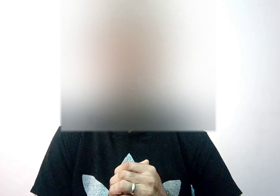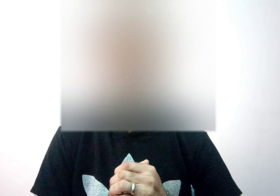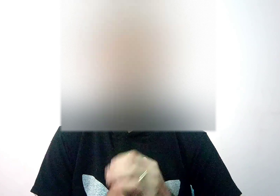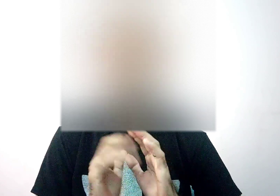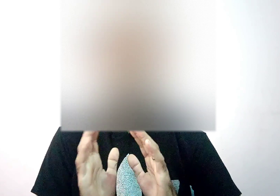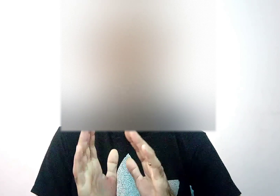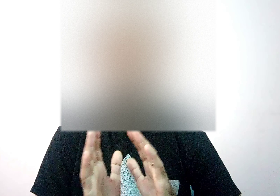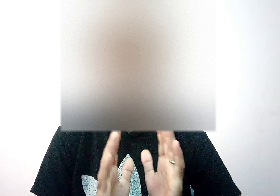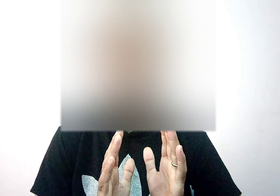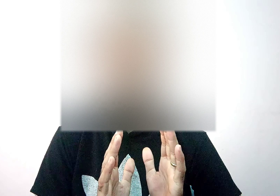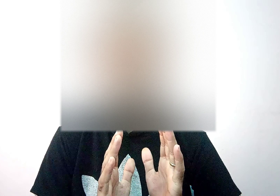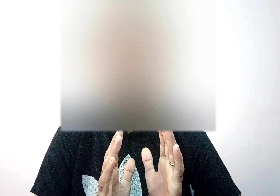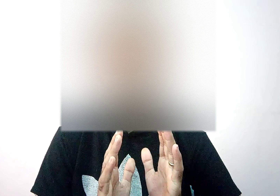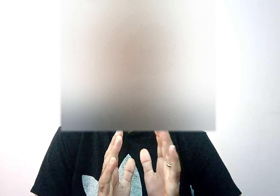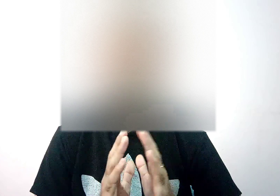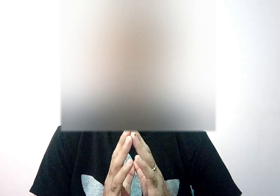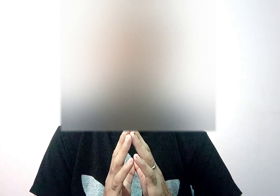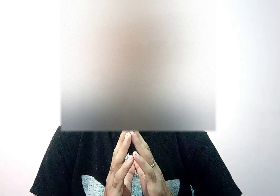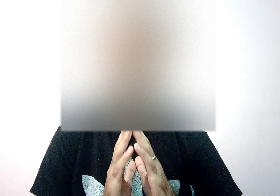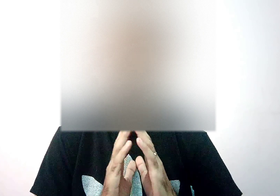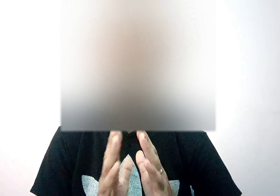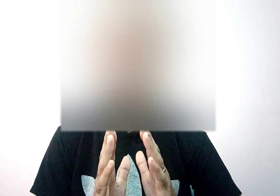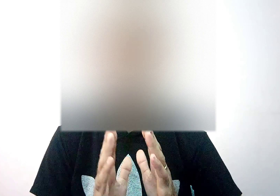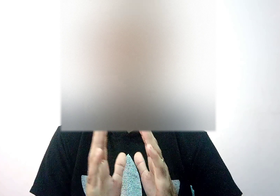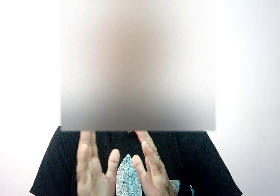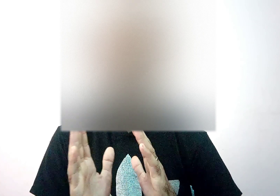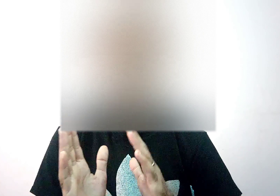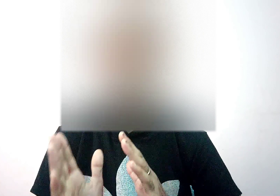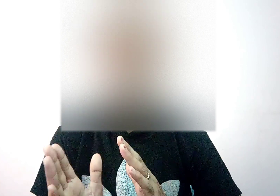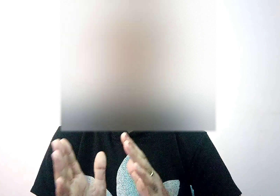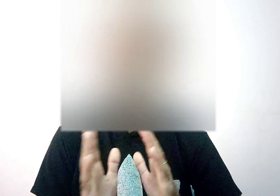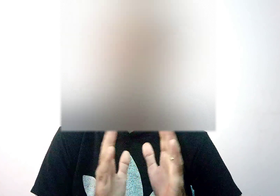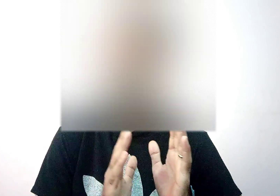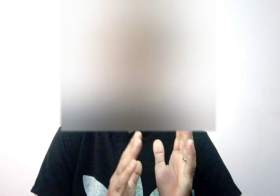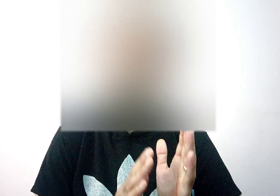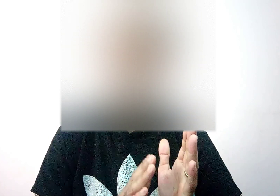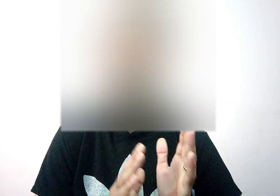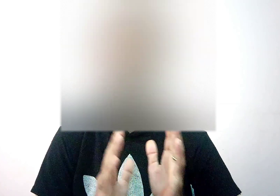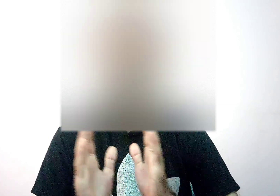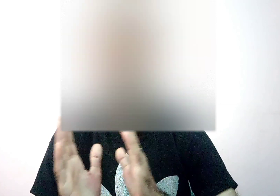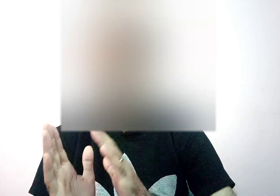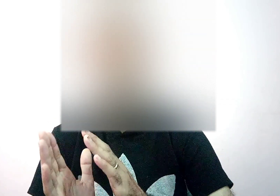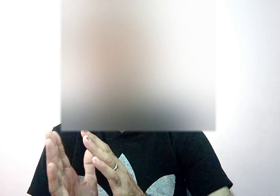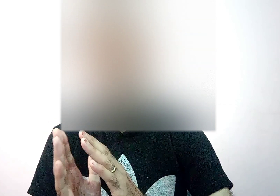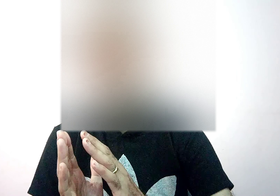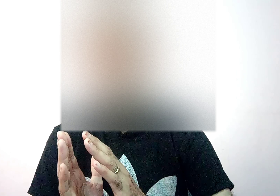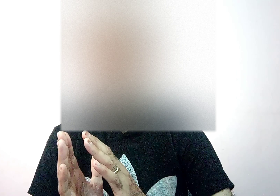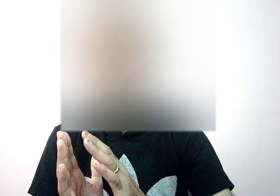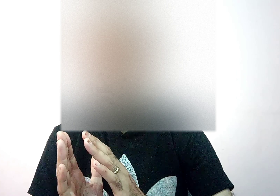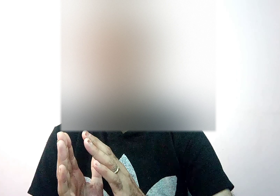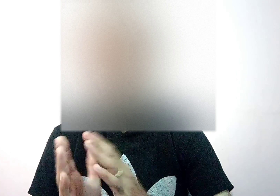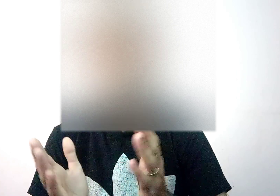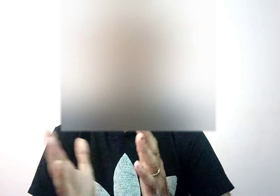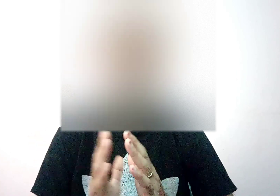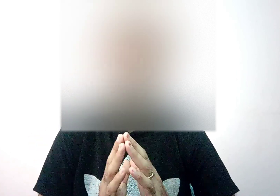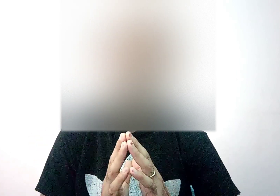هل ده وقت مناسب يتم إقالة رئيس المخابرات وقائد الجيش ووزير الخارجية؟ لا طبعا وقت مش